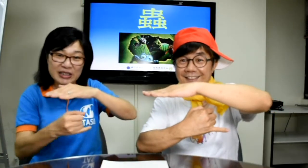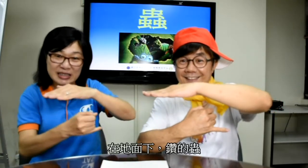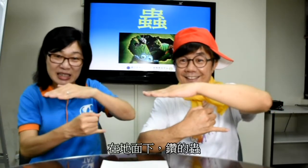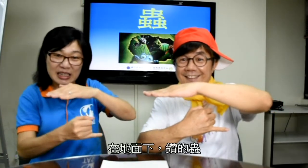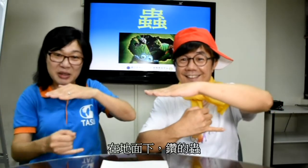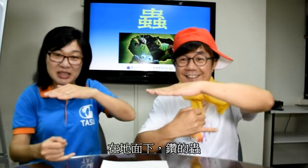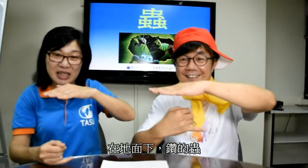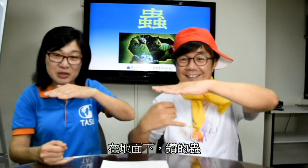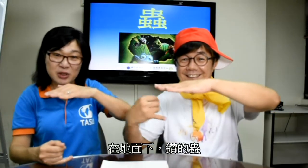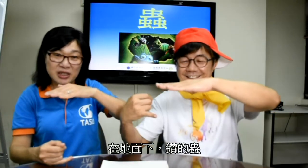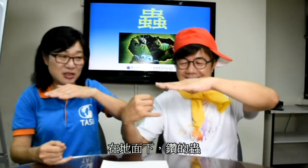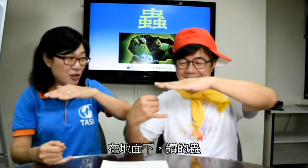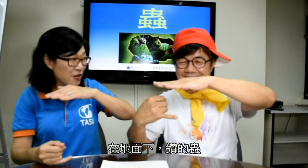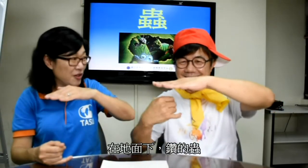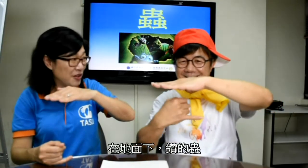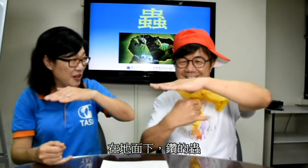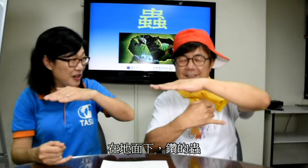在地面下钻的虫。